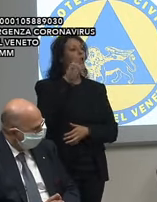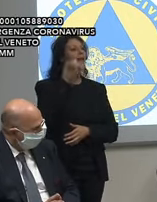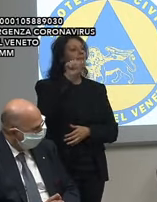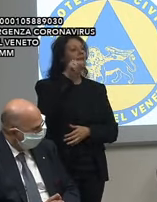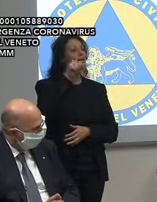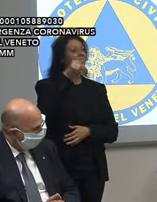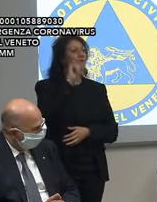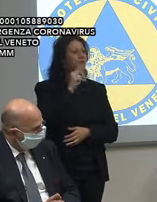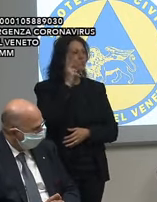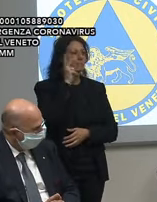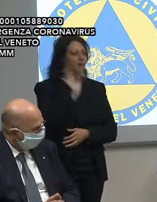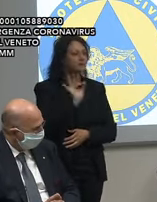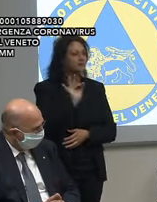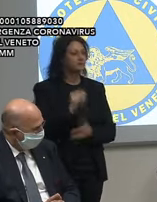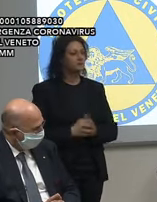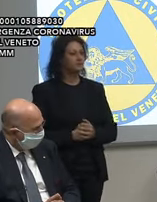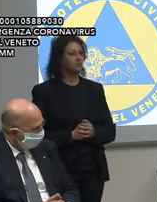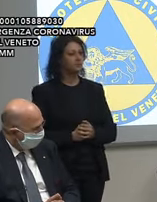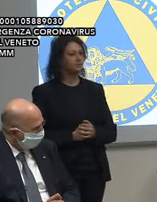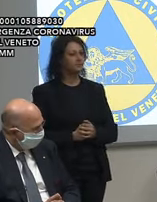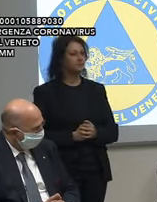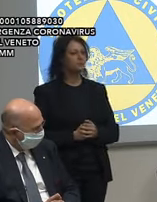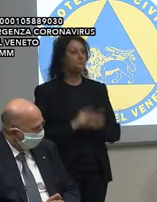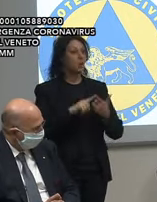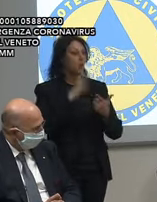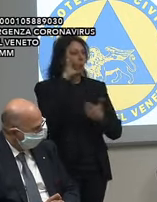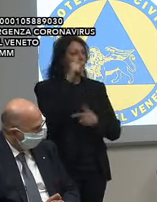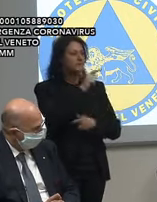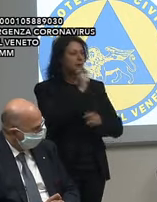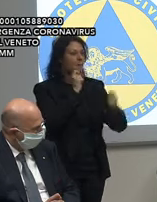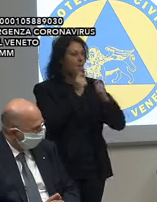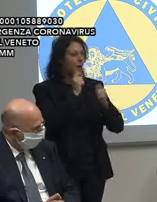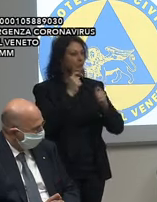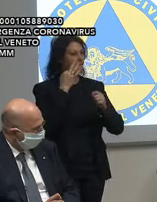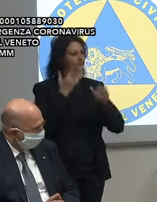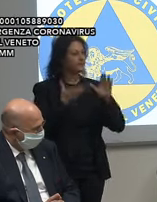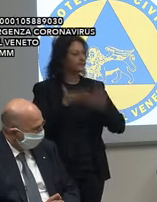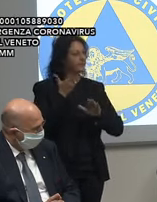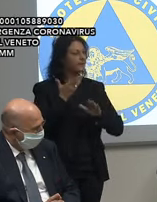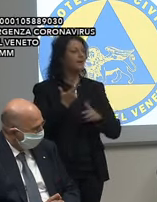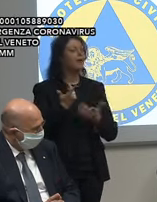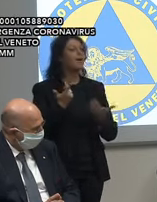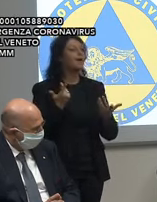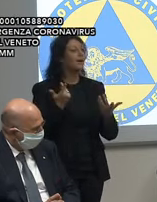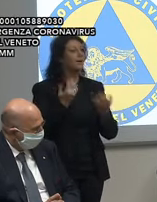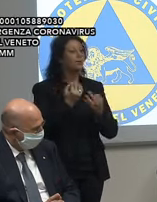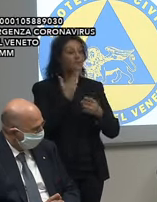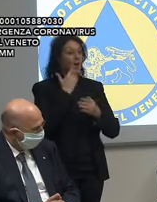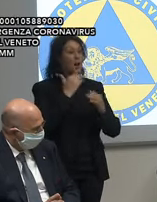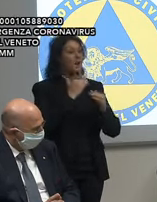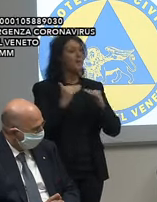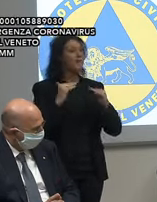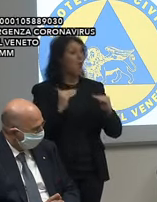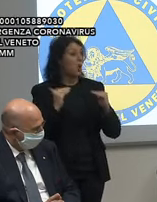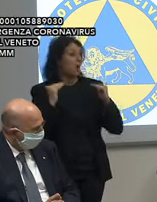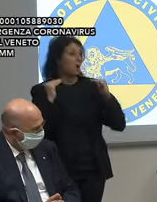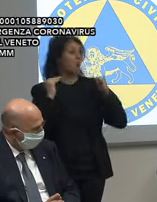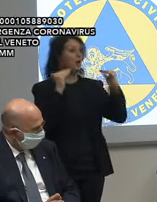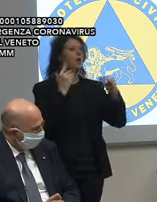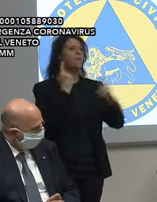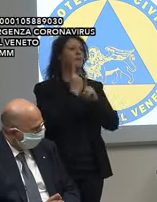bravissimo. L'università è stata determinante. Per raggiungere questi livelli bisogna fare squadra, bisogna lavorare, come ha